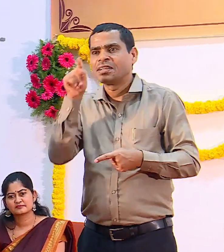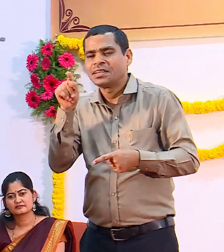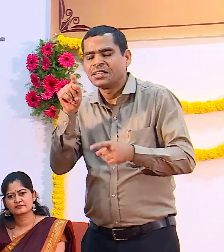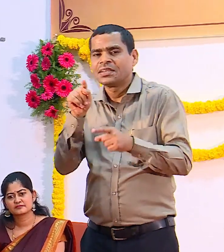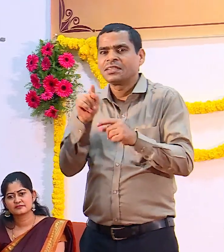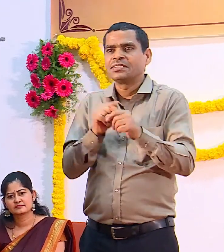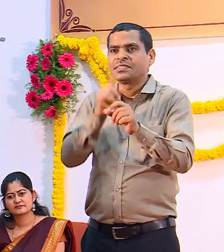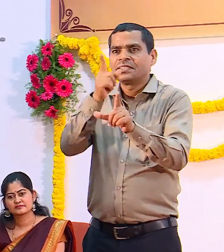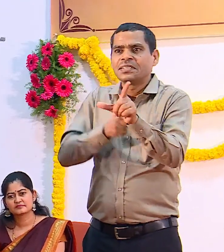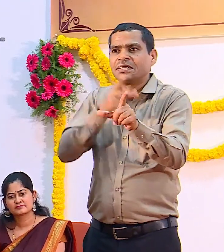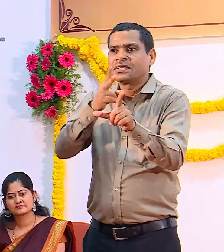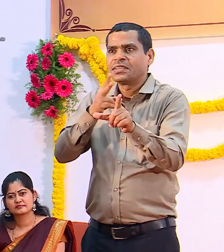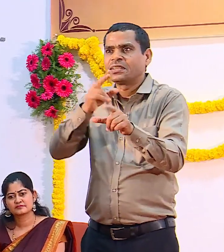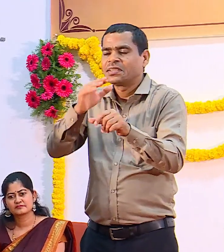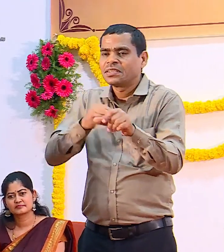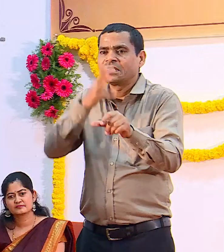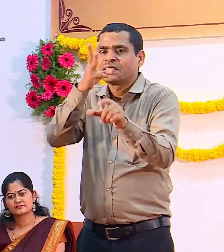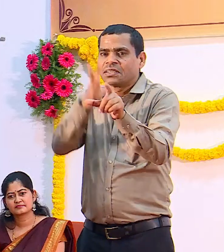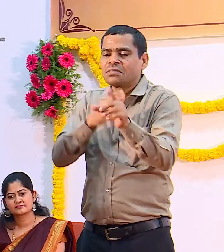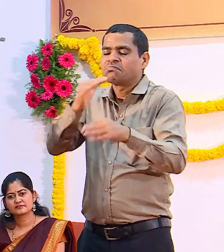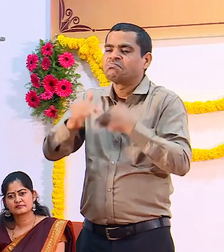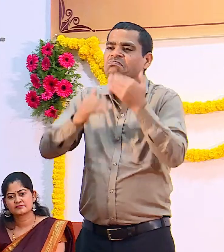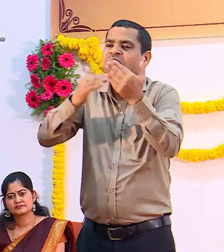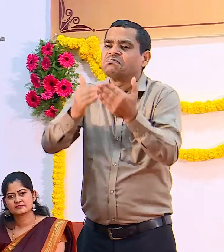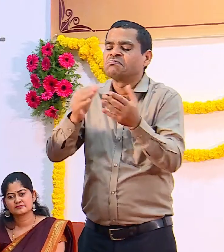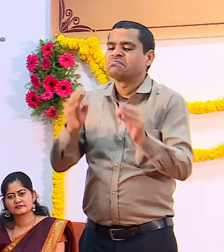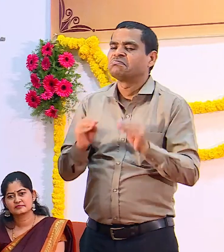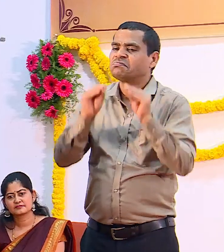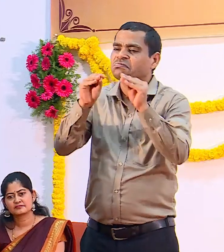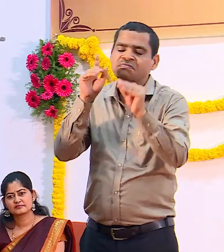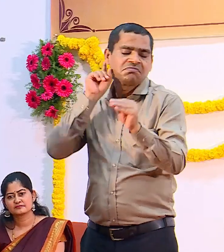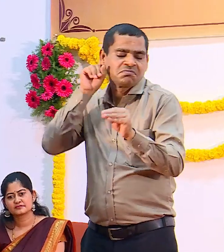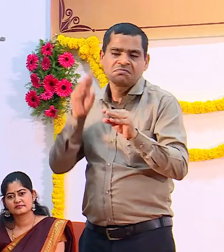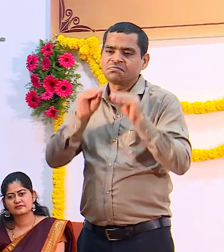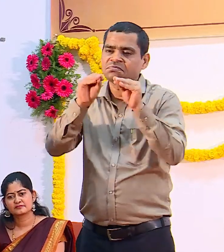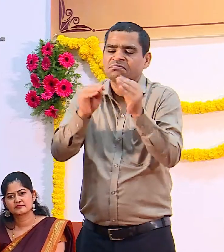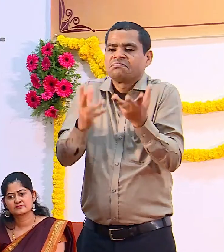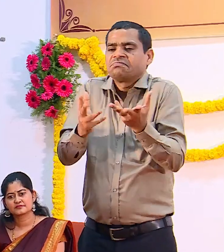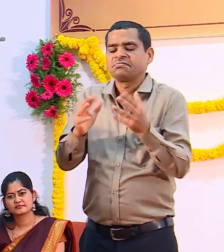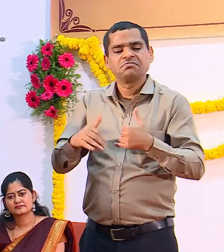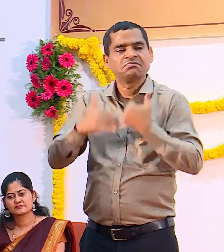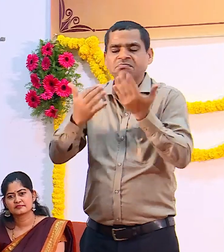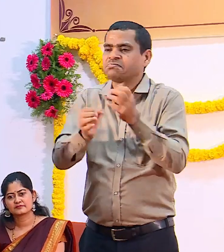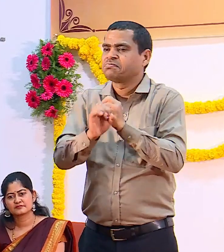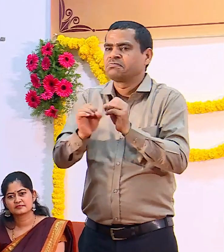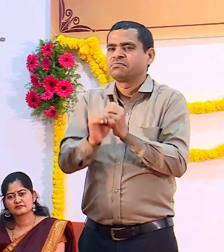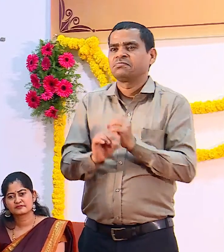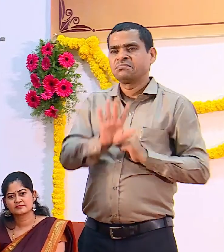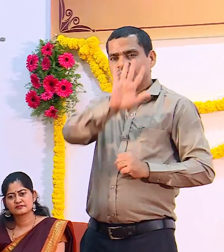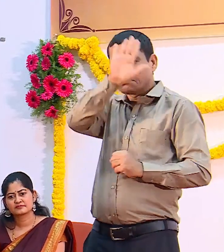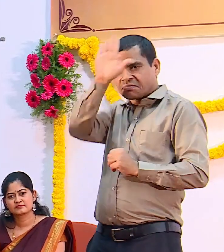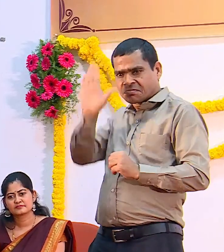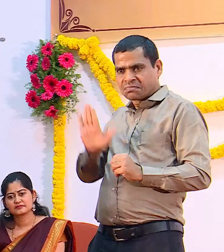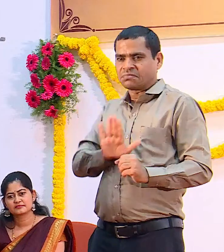कितने बच्चों को पता चलता है, सबको हम उसमें ले पाते हैं नहीं ले पाते हैं, क्योंकि हमारे भारत में